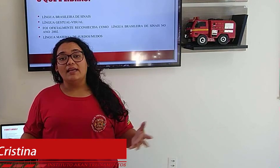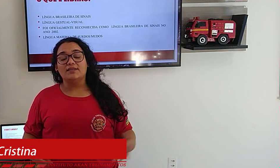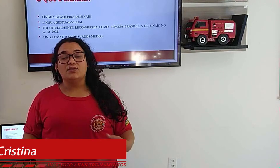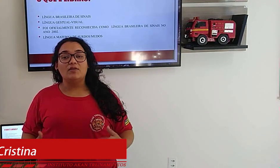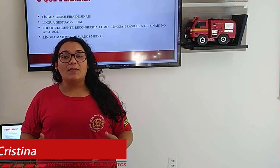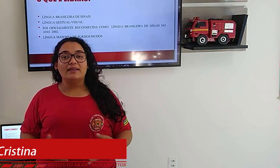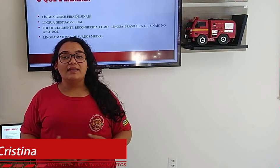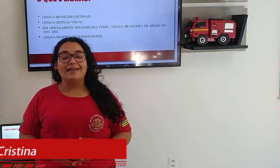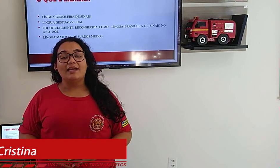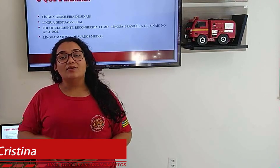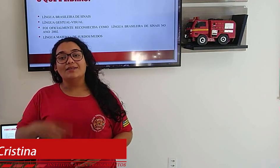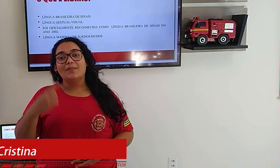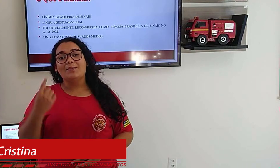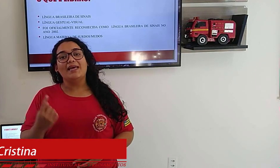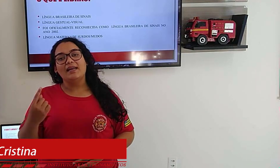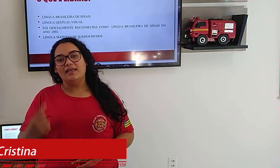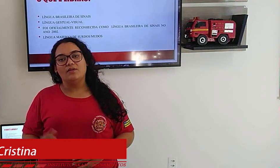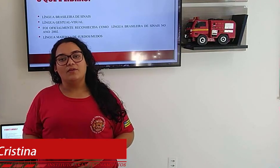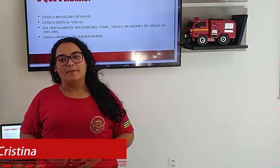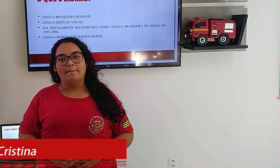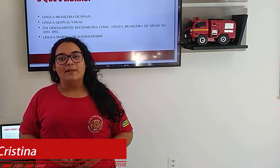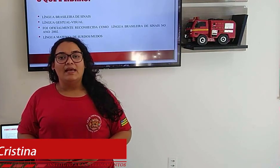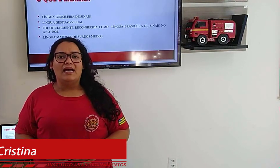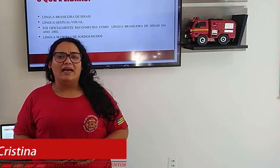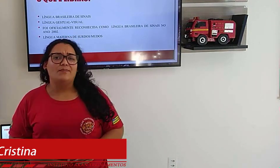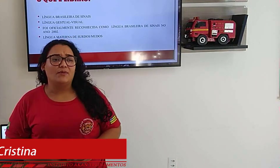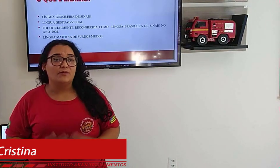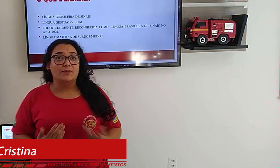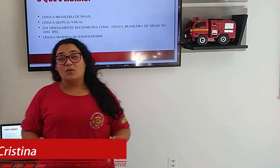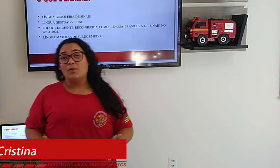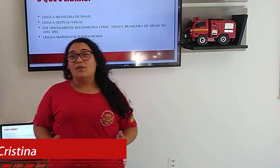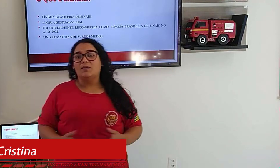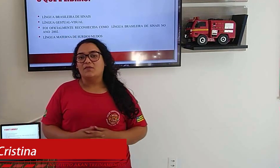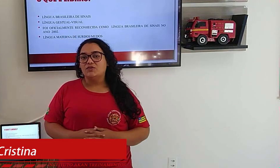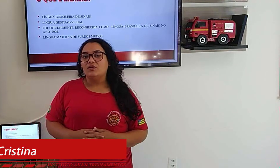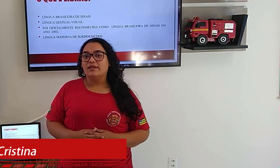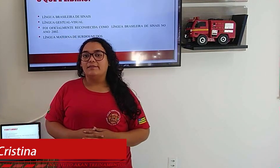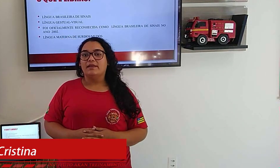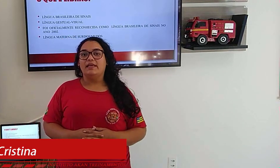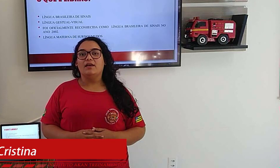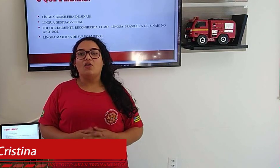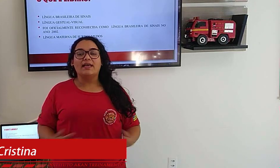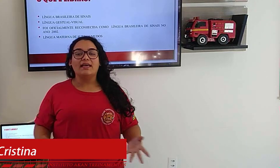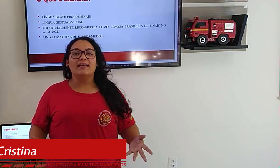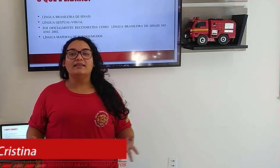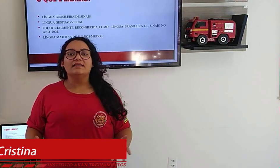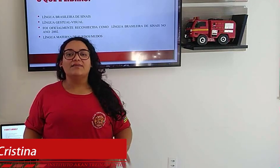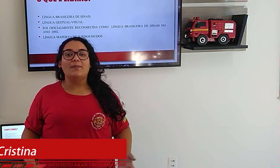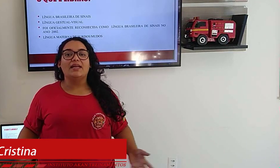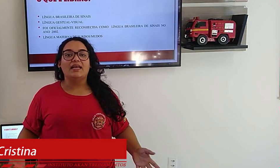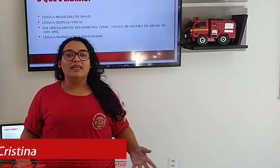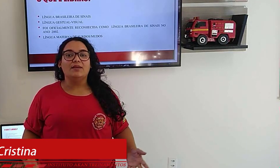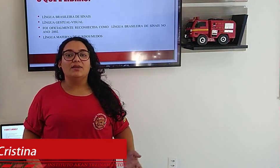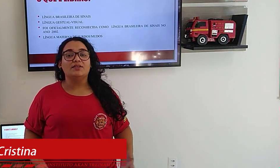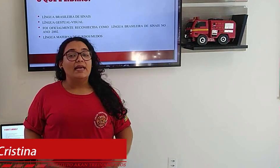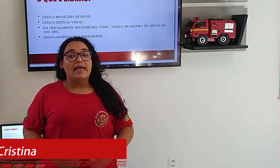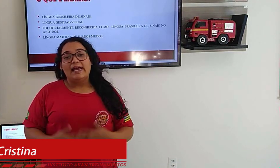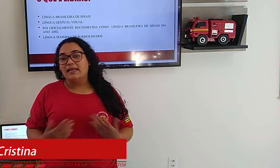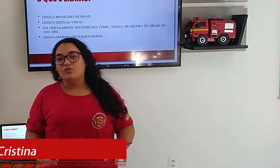isso? Língua materna é a nossa primeira língua. Aí o pessoal me pergunta, professora, e como é que a criança vai aprender Libras? É